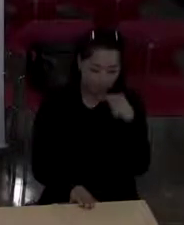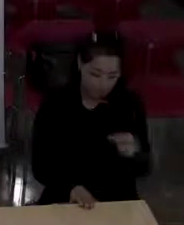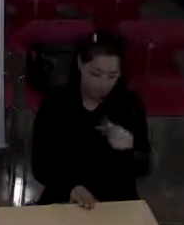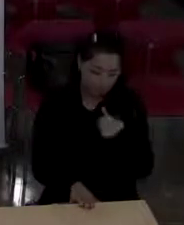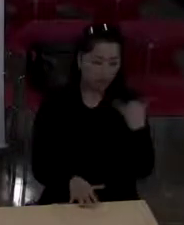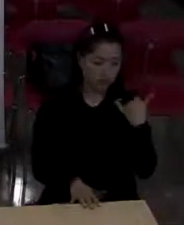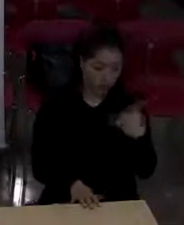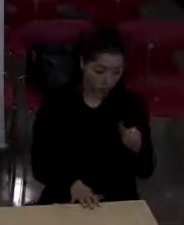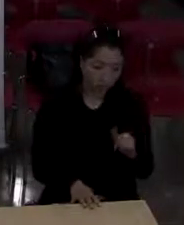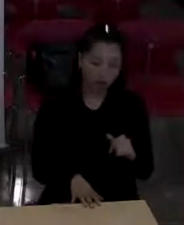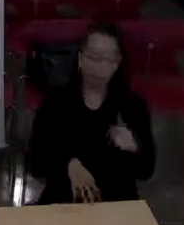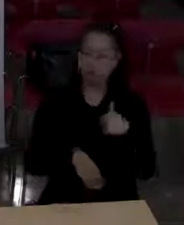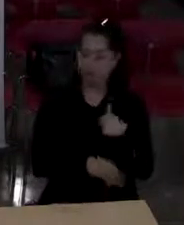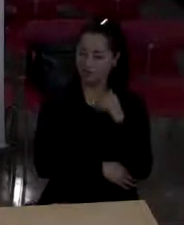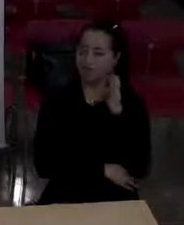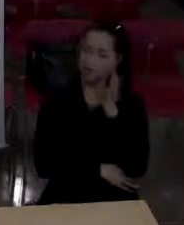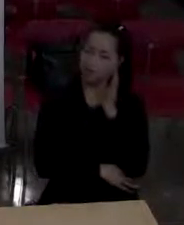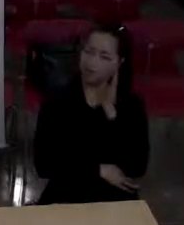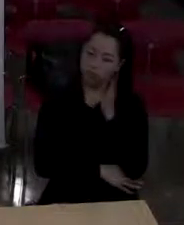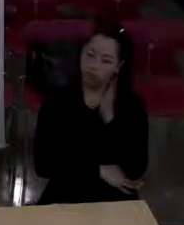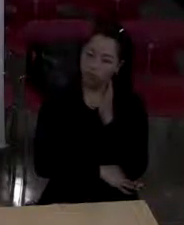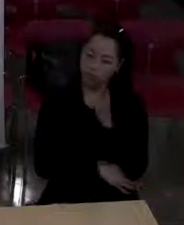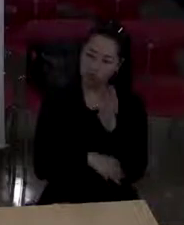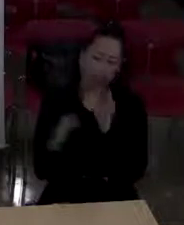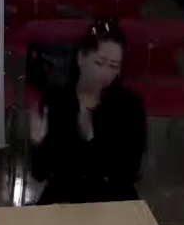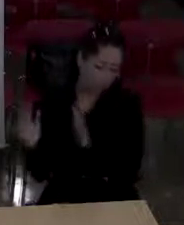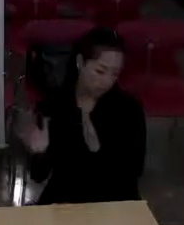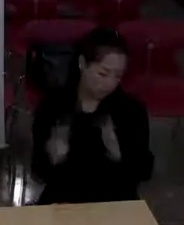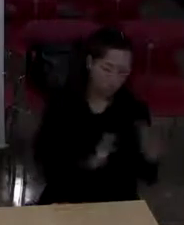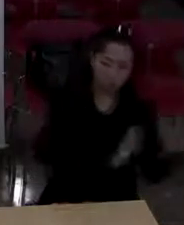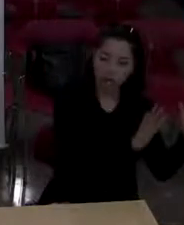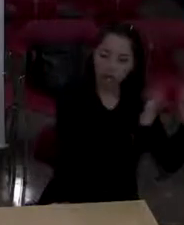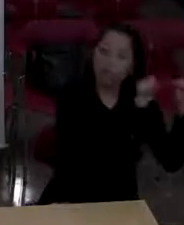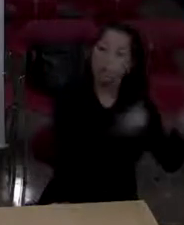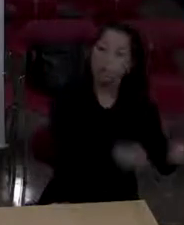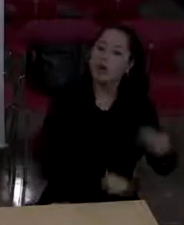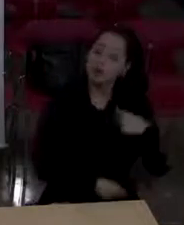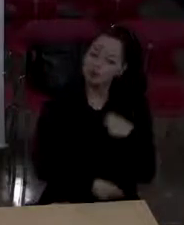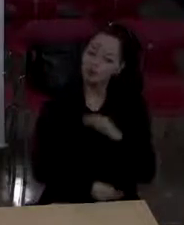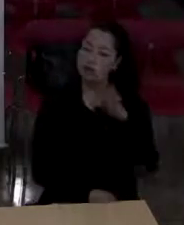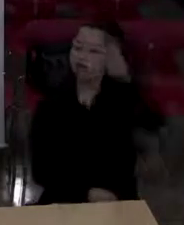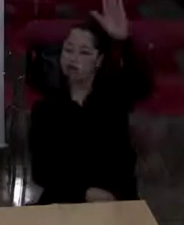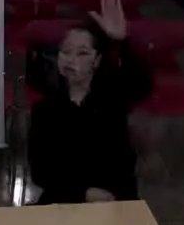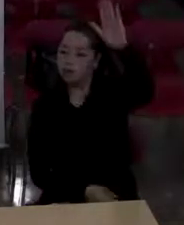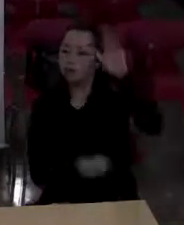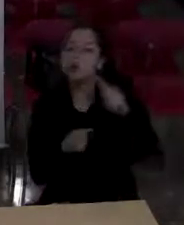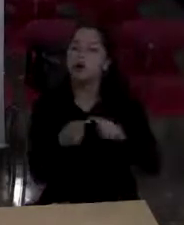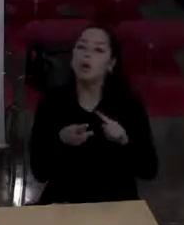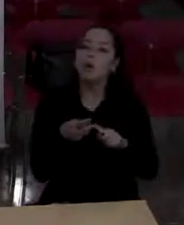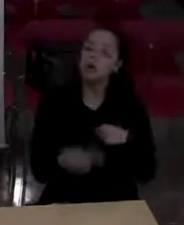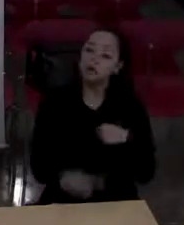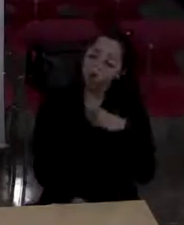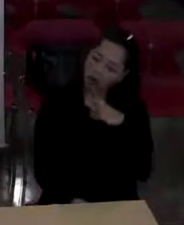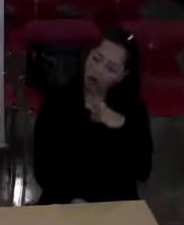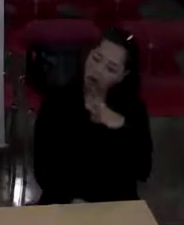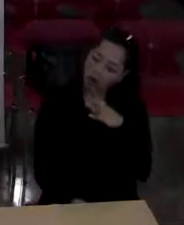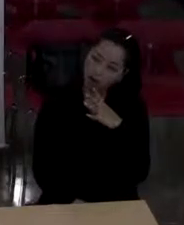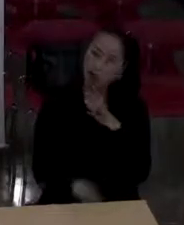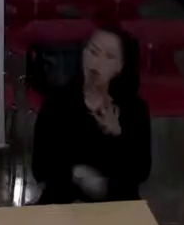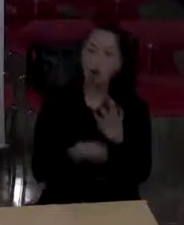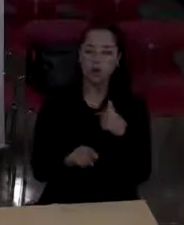del discurso mirar a ver en qué momento inicio una conversación, en qué momento la mantengo y en qué momento la